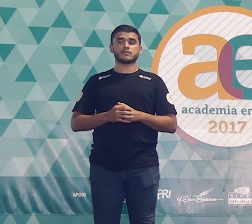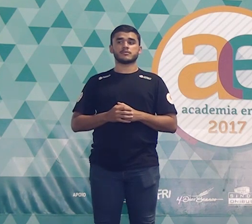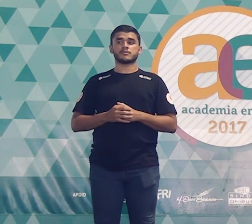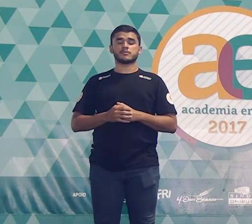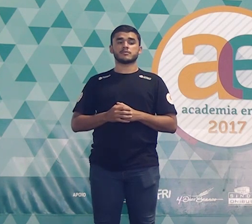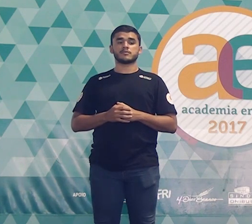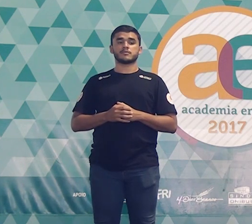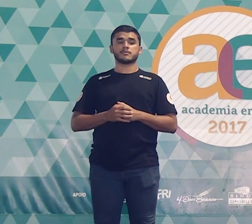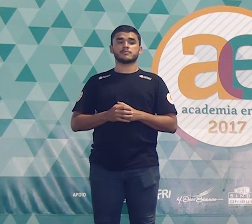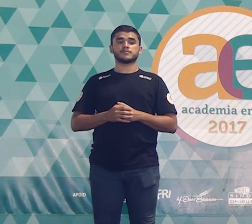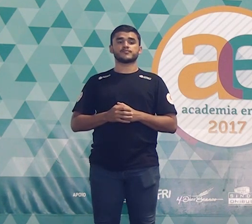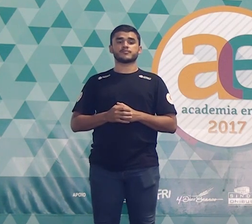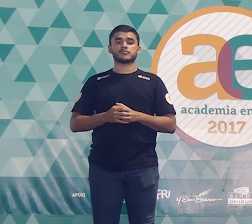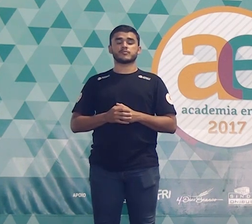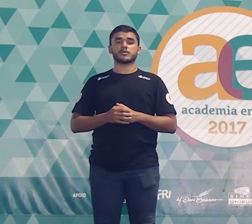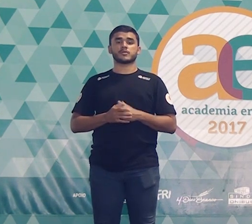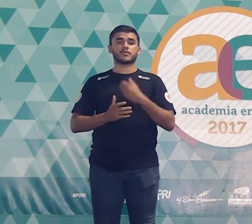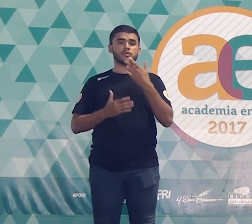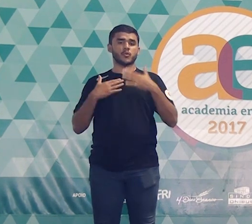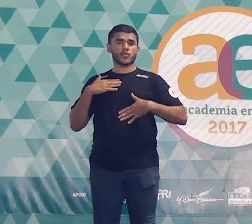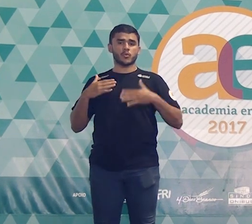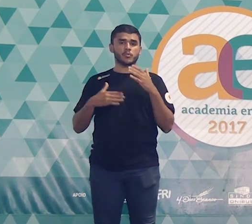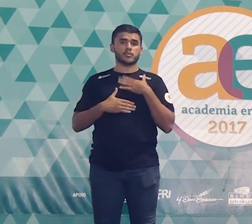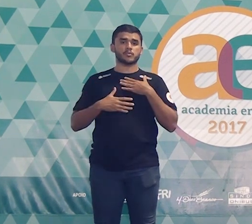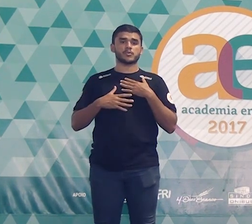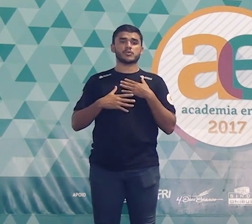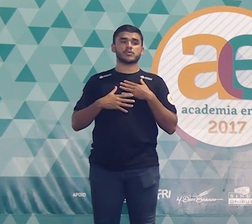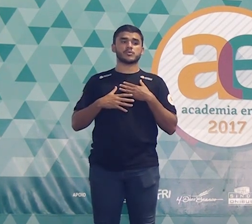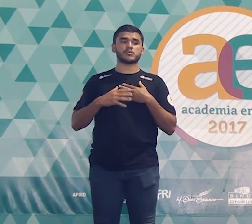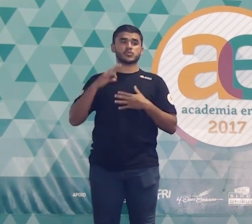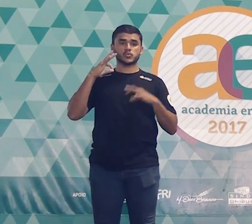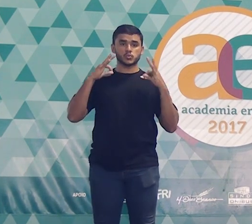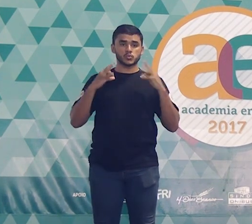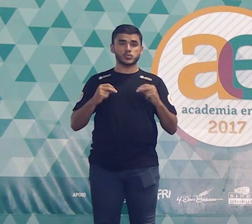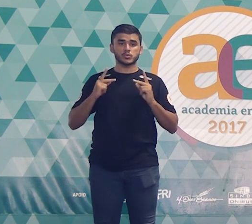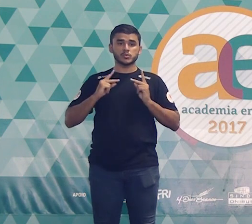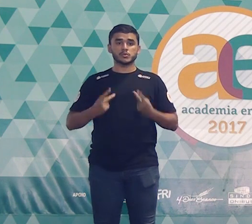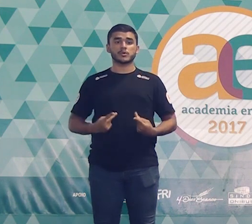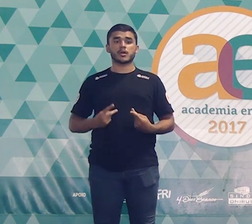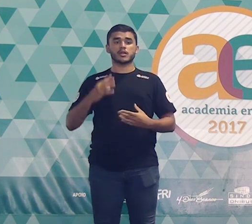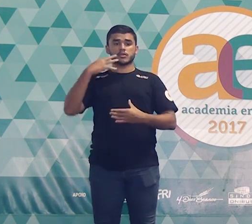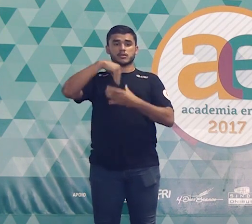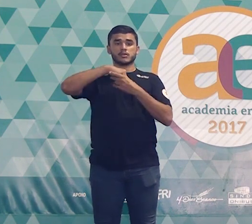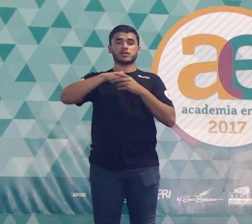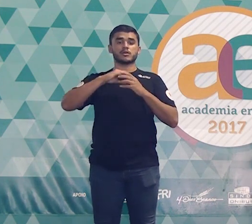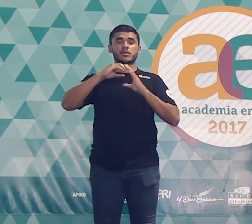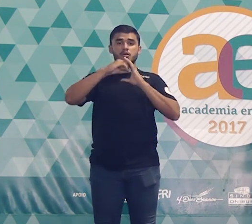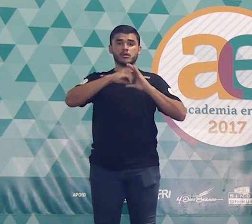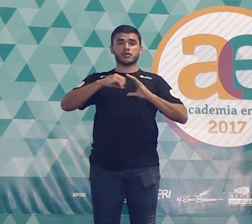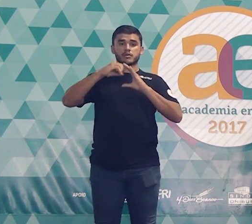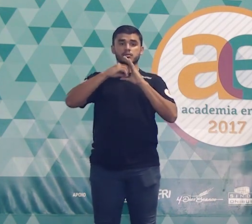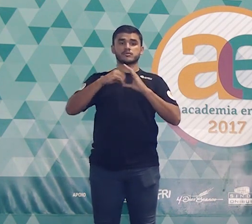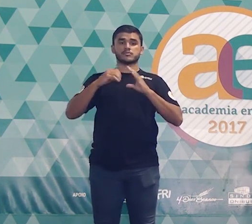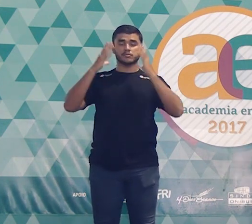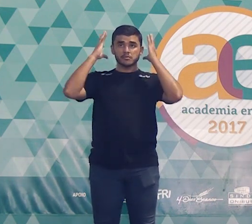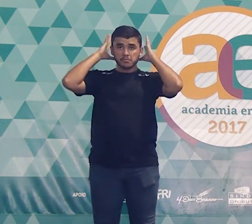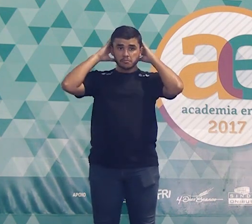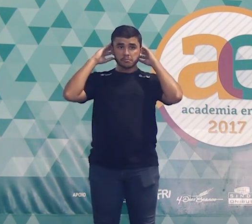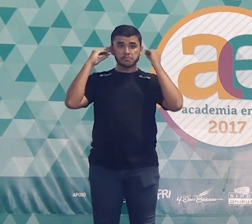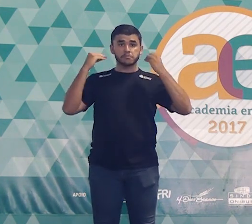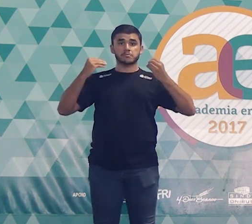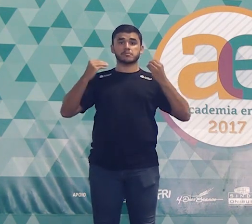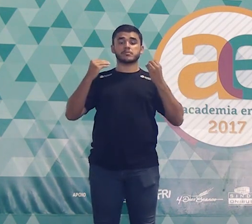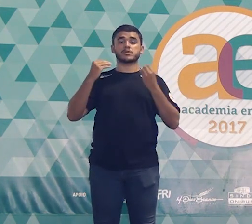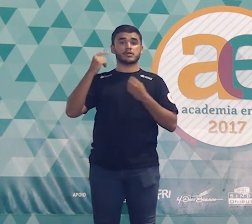Ok, o corpo humano é todo formado por células. Sim, todo formado por células. O cabelo é feito